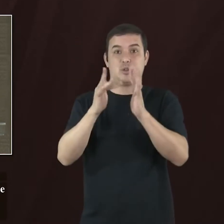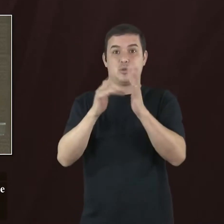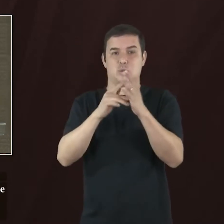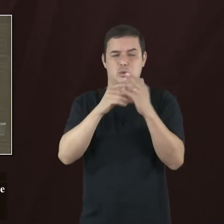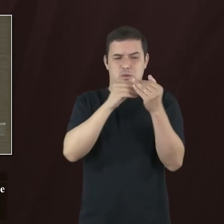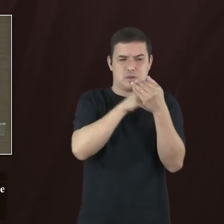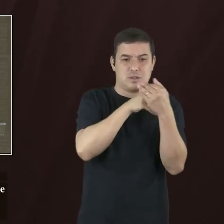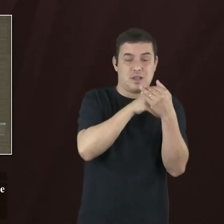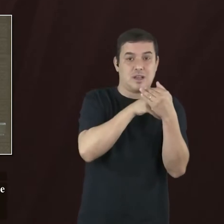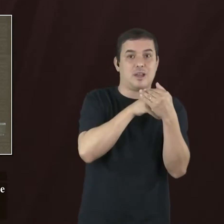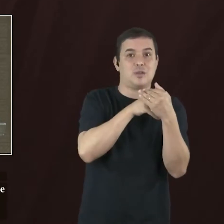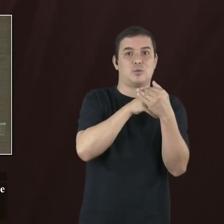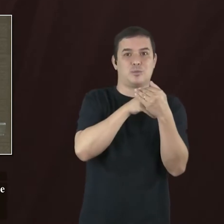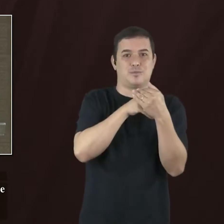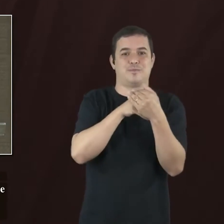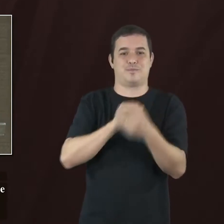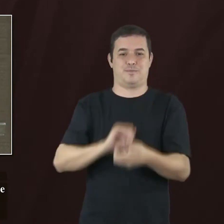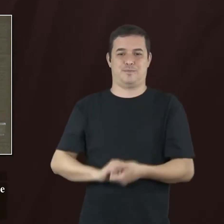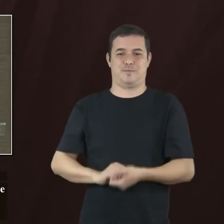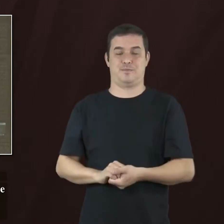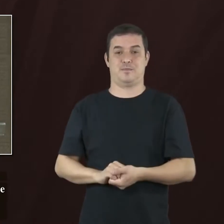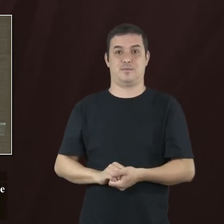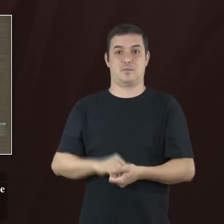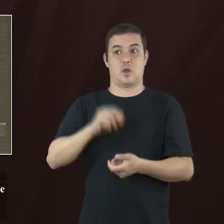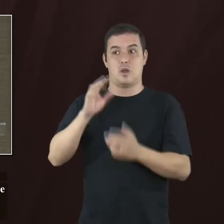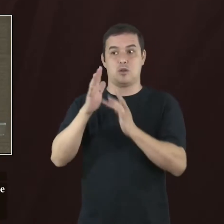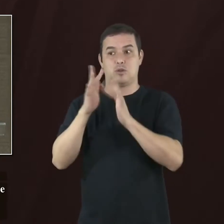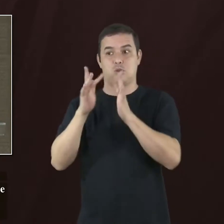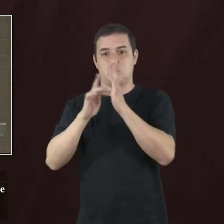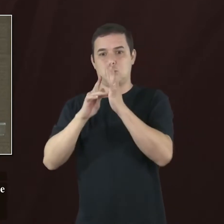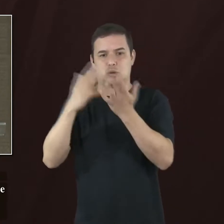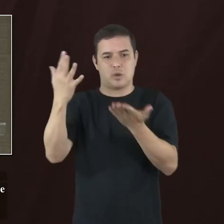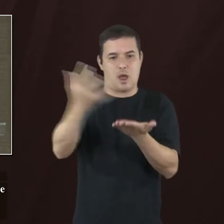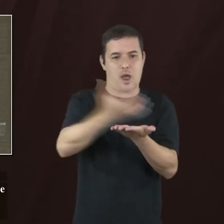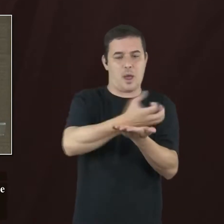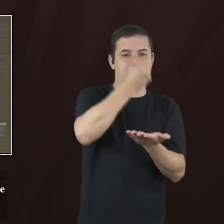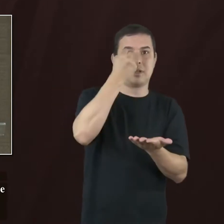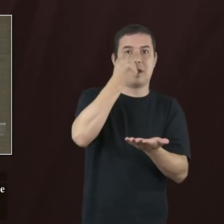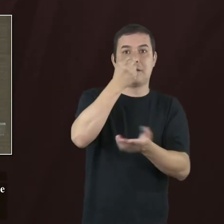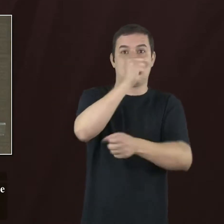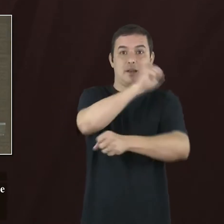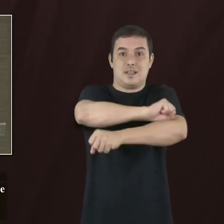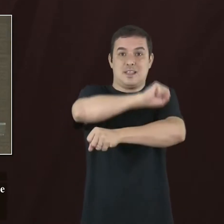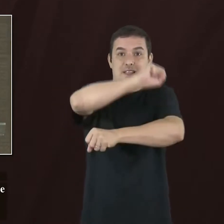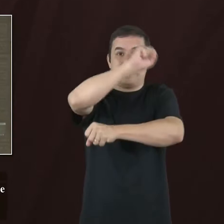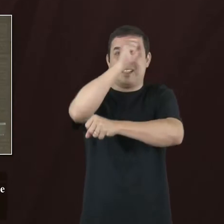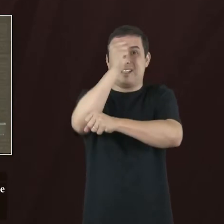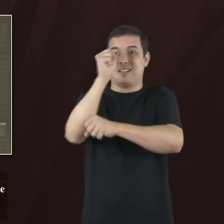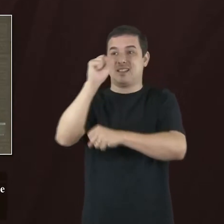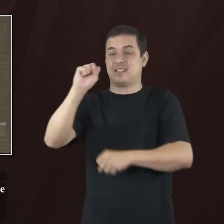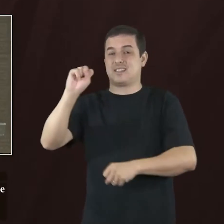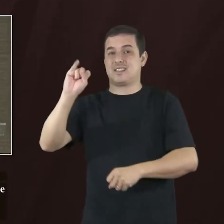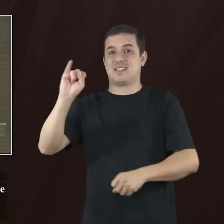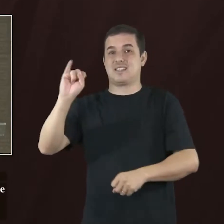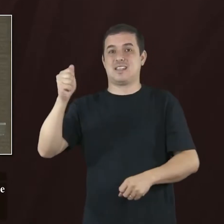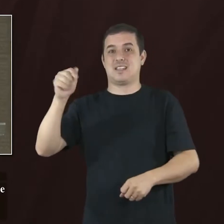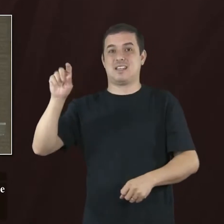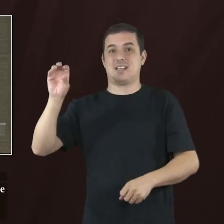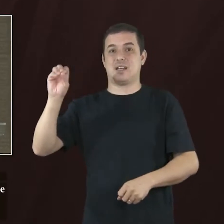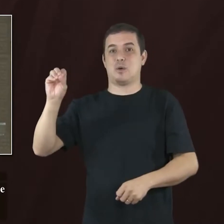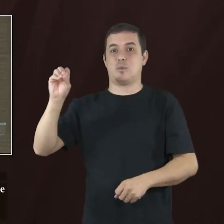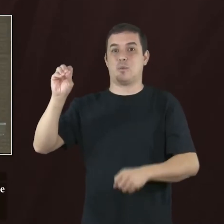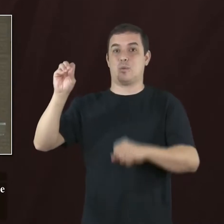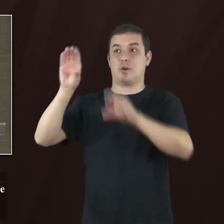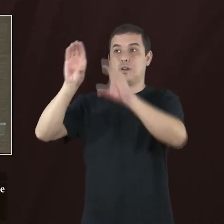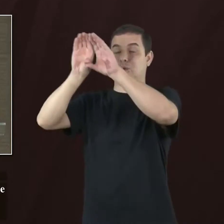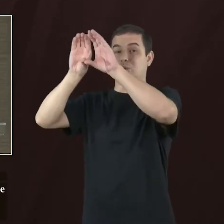do Senhor. Estarão em Sião. Esse Sião aqui é celestial, é no céu.